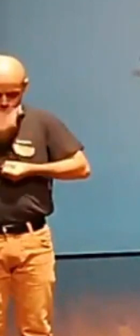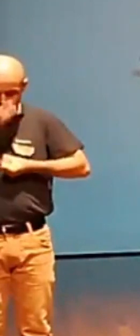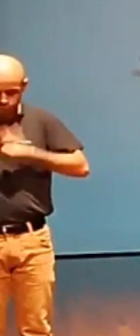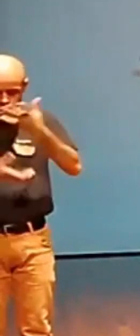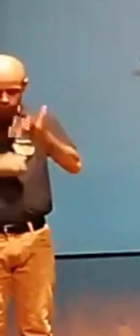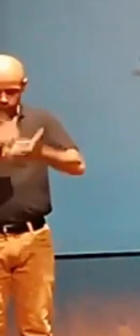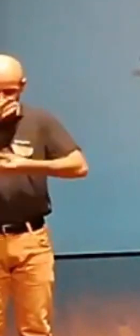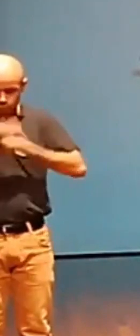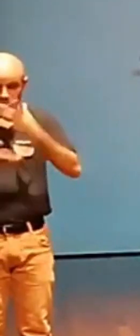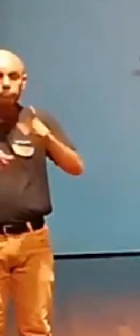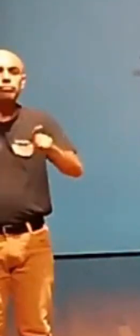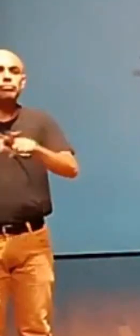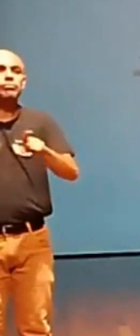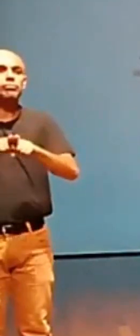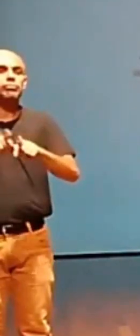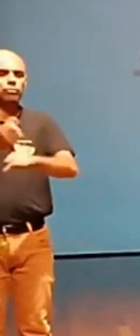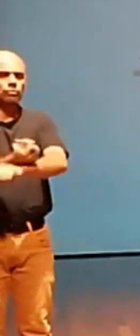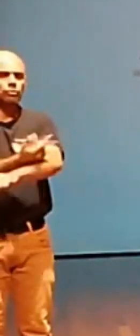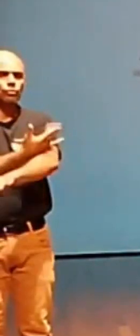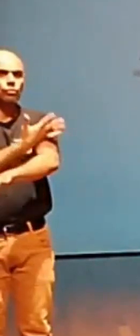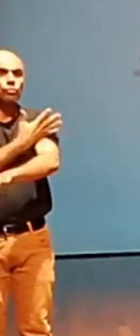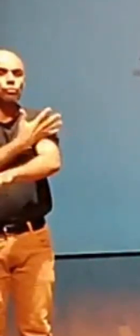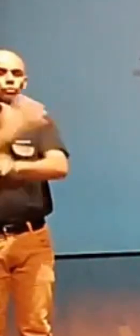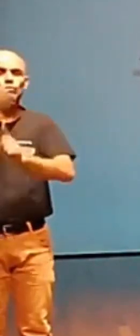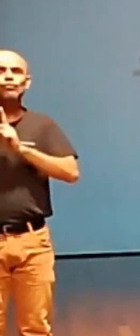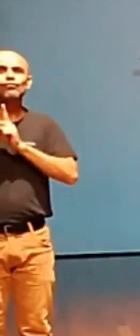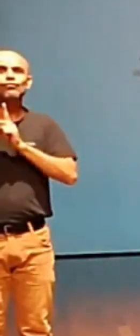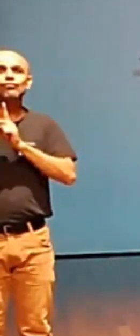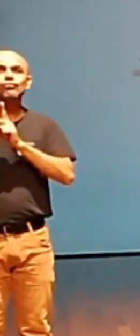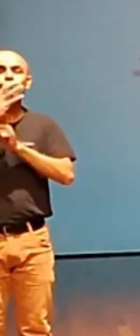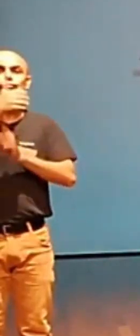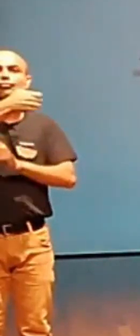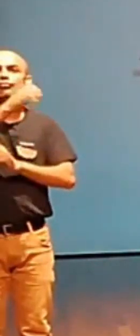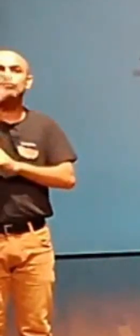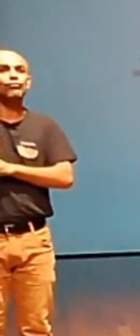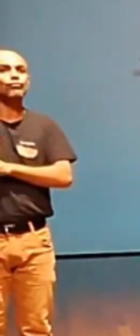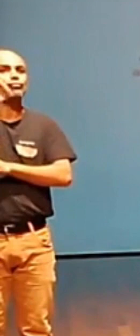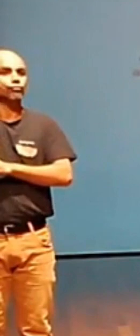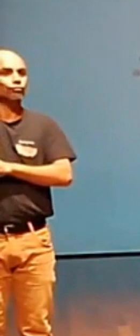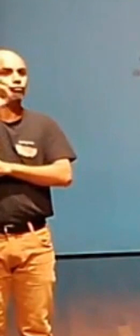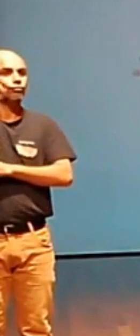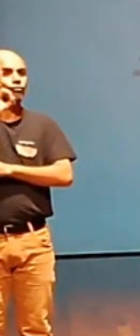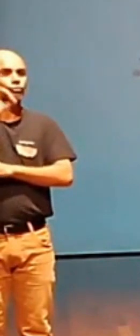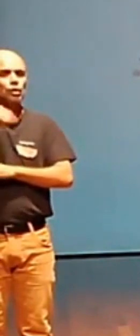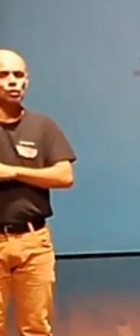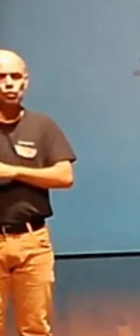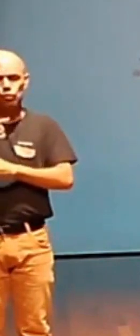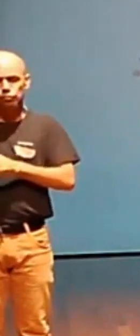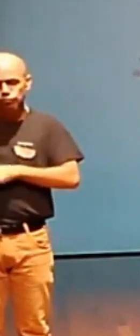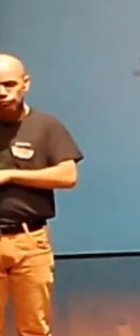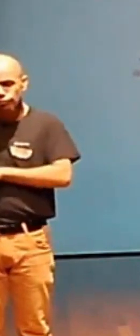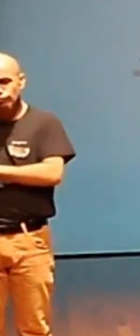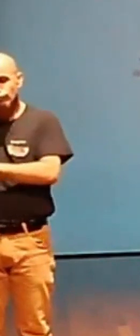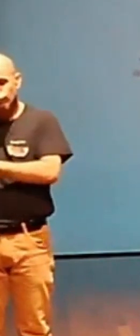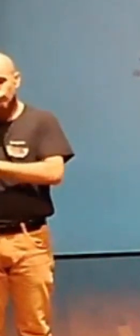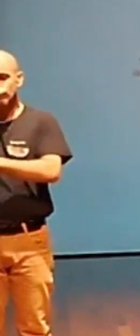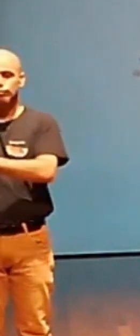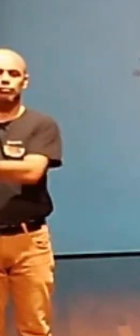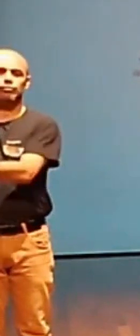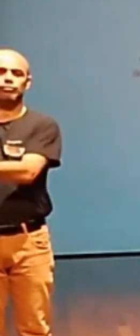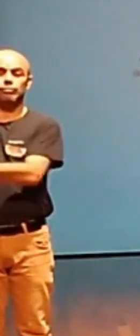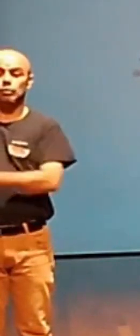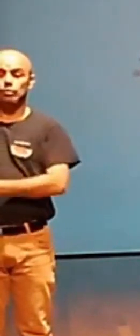dentro. As emoções influenciam 100% dos nossos pacientes. Por quê?